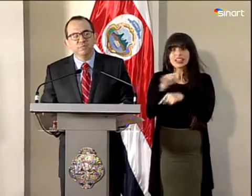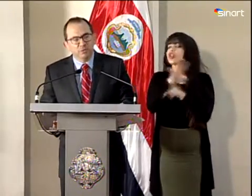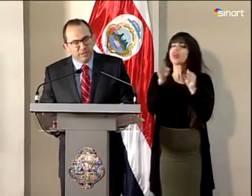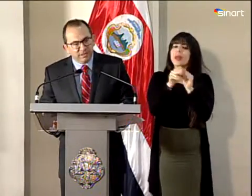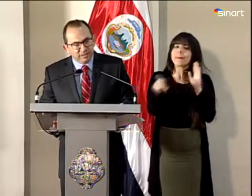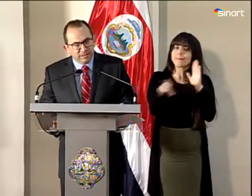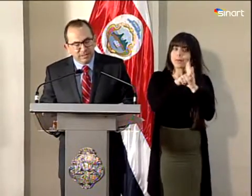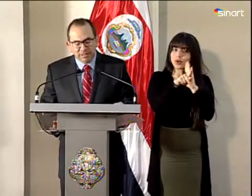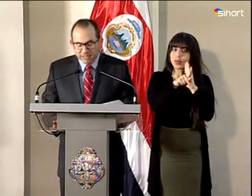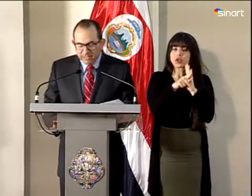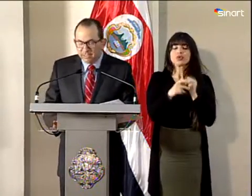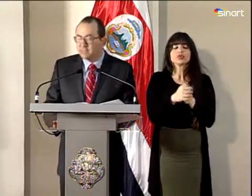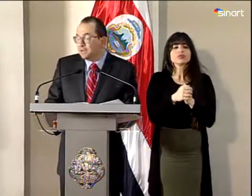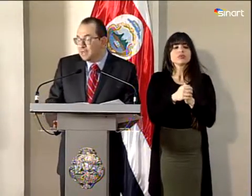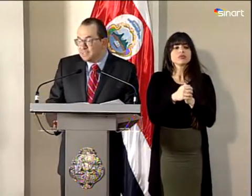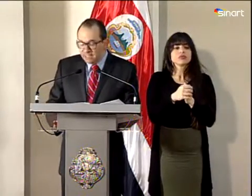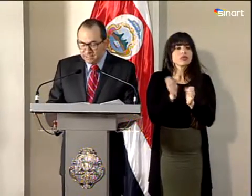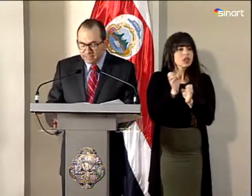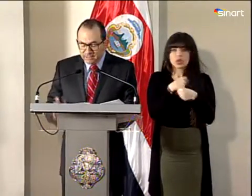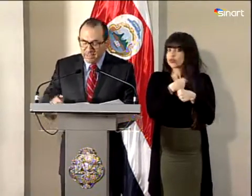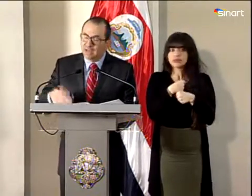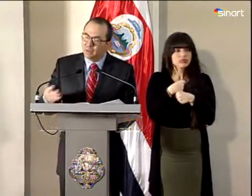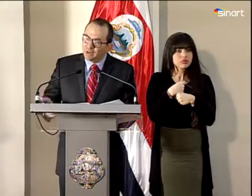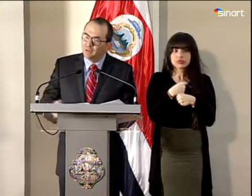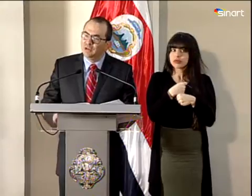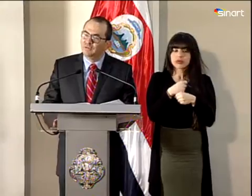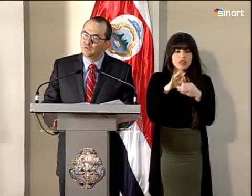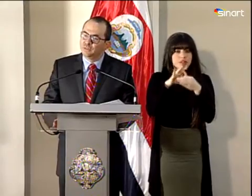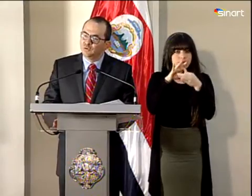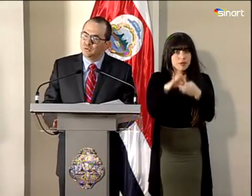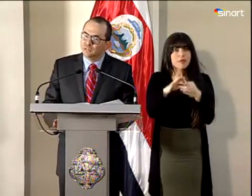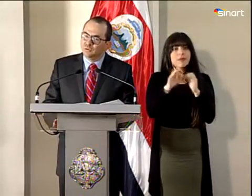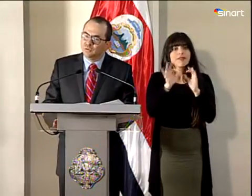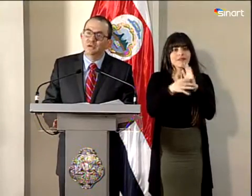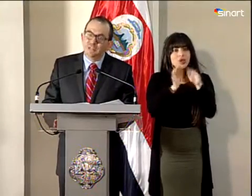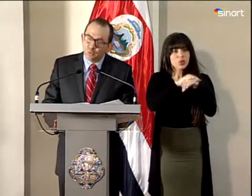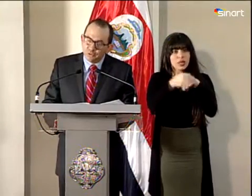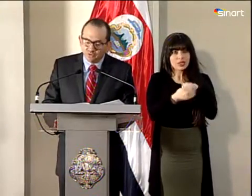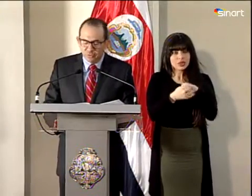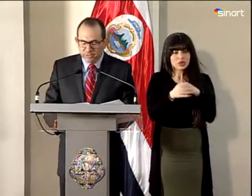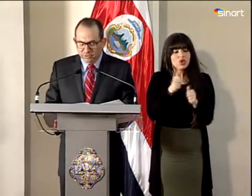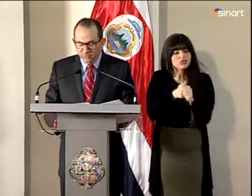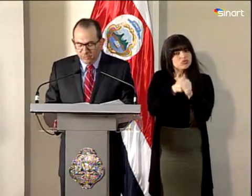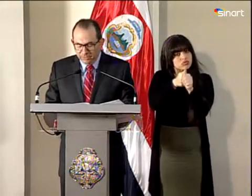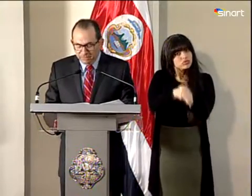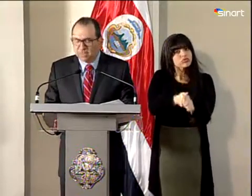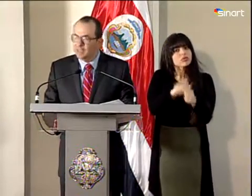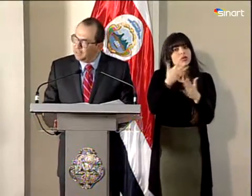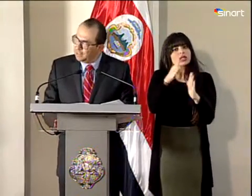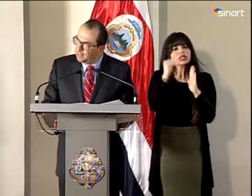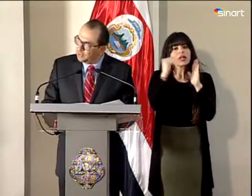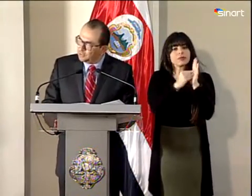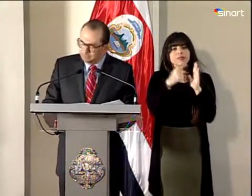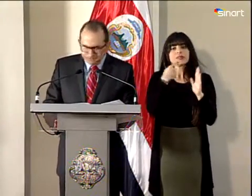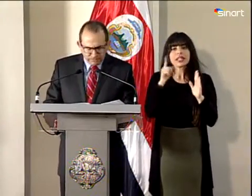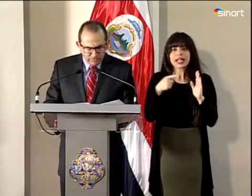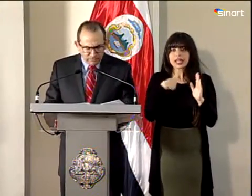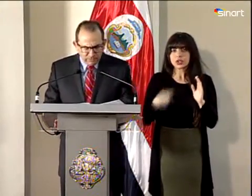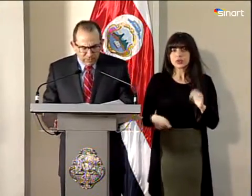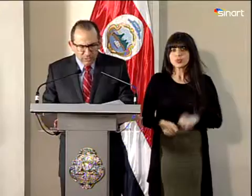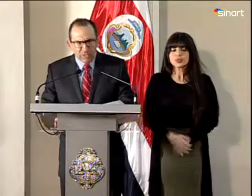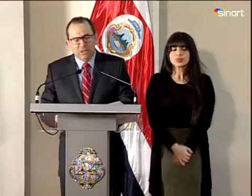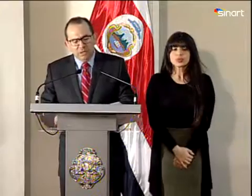absolutamente prohibidas de ser realizadas en el marco de la fecundación in vitro, de acuerdo con lo que dispone el decreto.